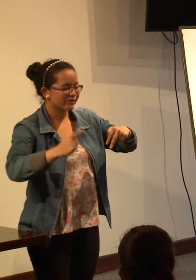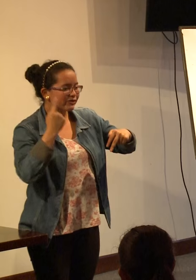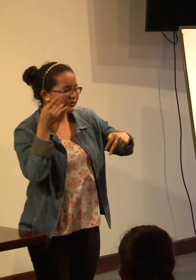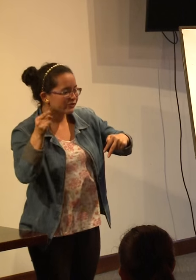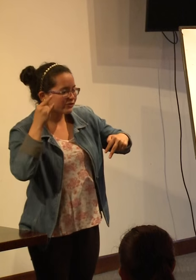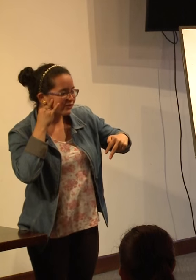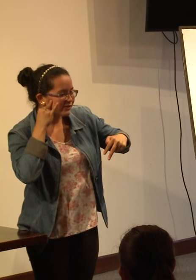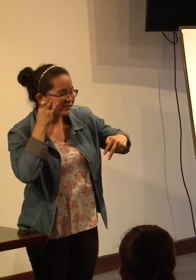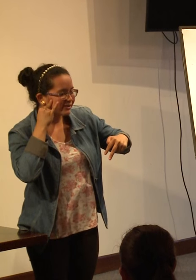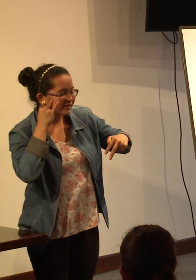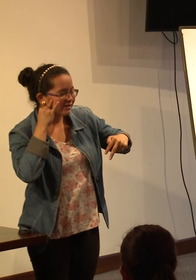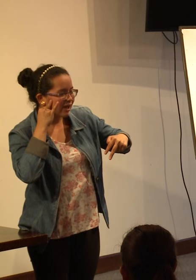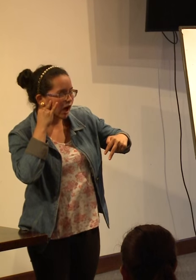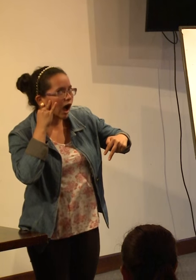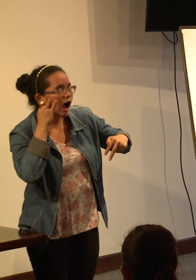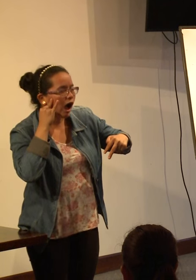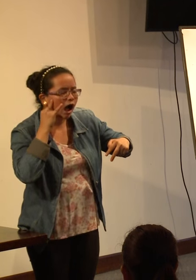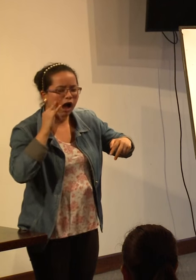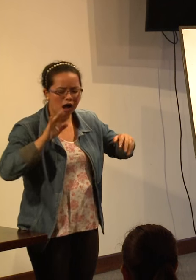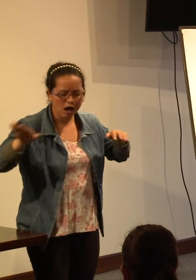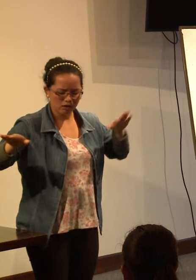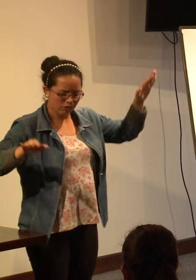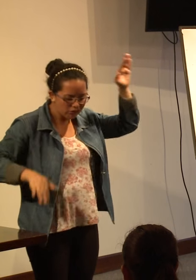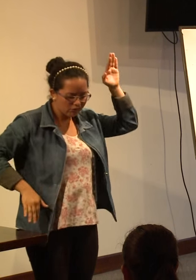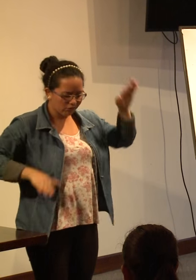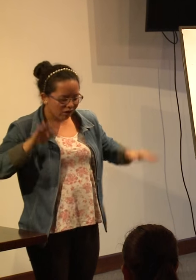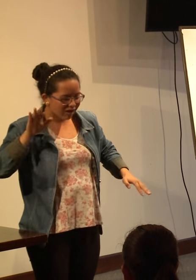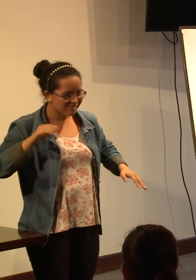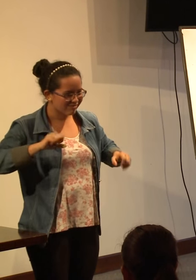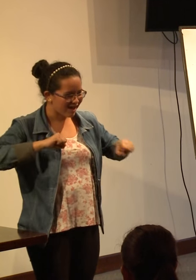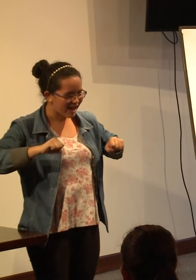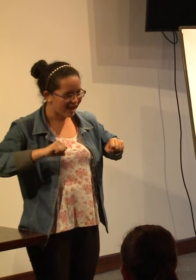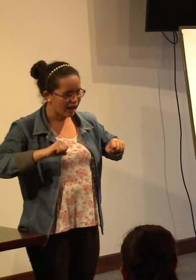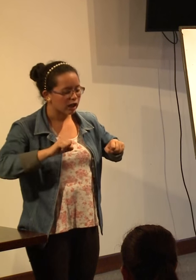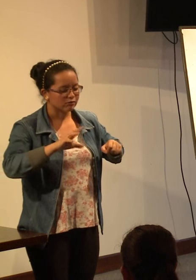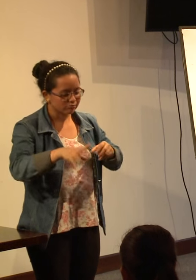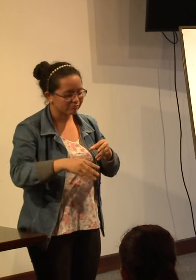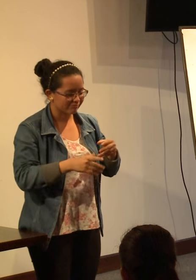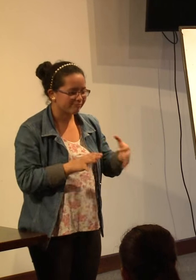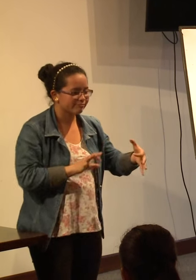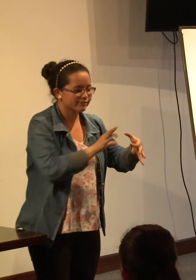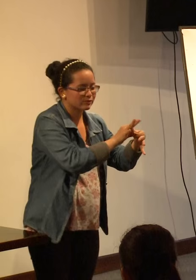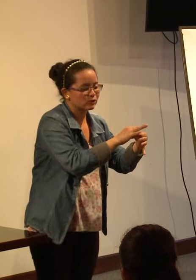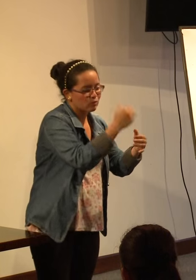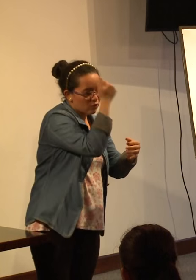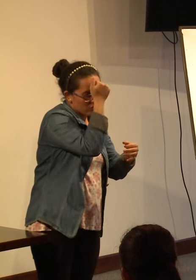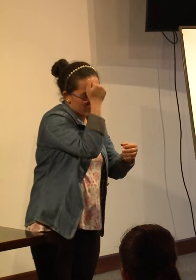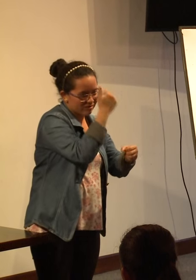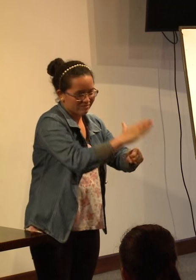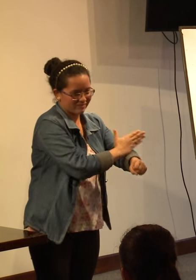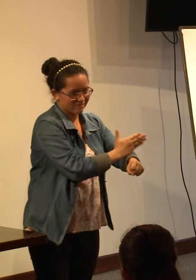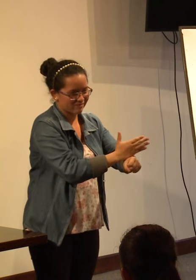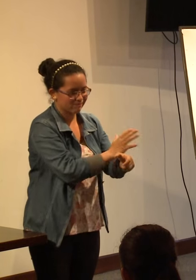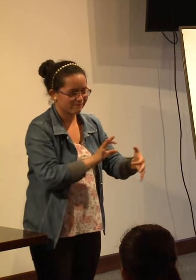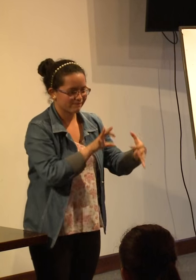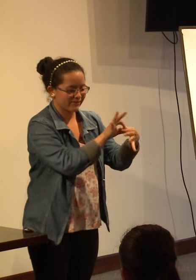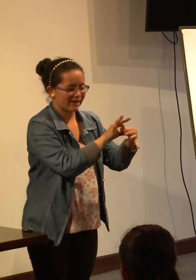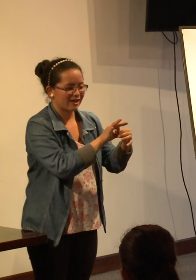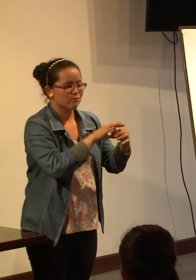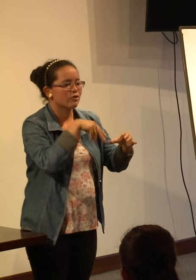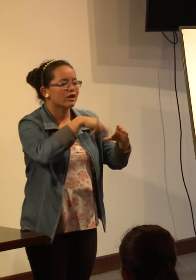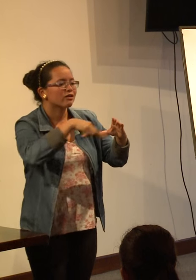iba bien, entonces lo podíamos articular con el profesor de música. Entonces el profesor de música trabajaba una serie de ritmos que yo luego trabajaba en la